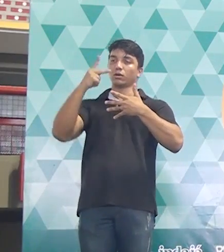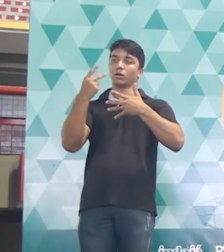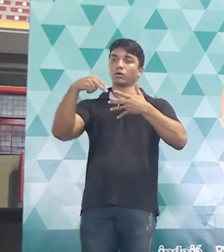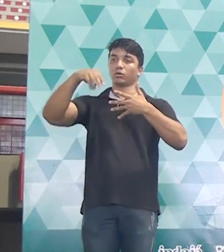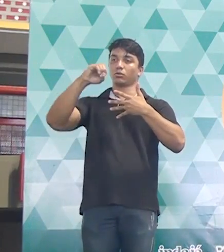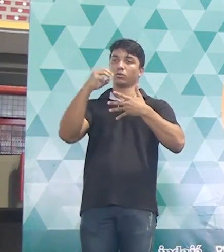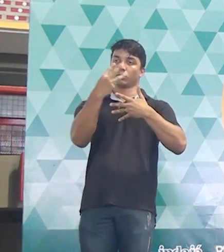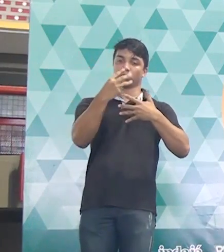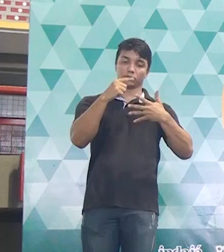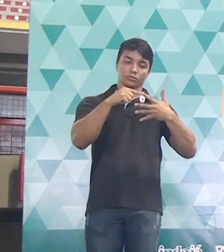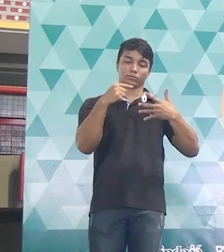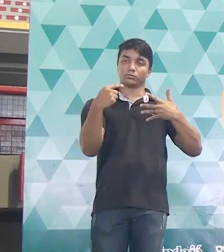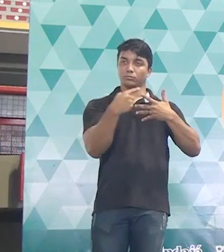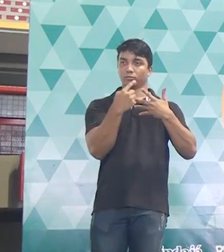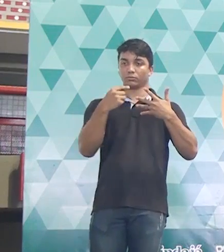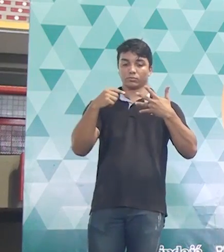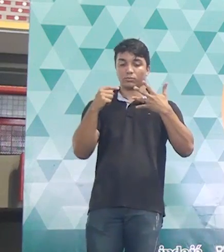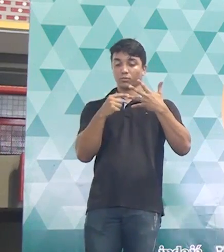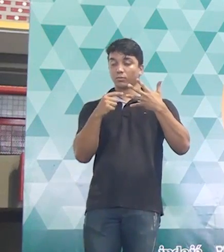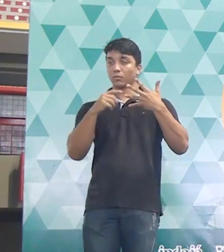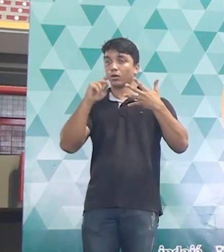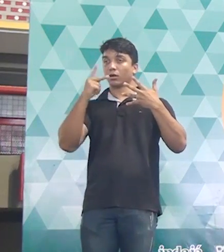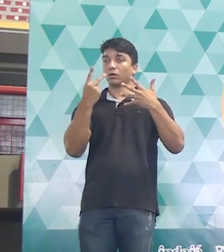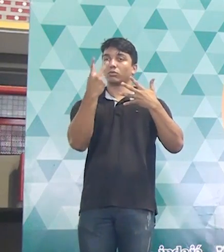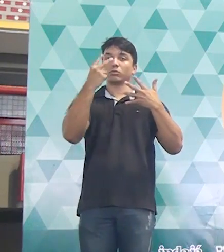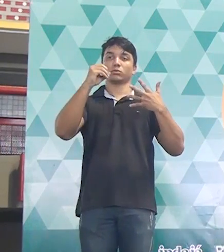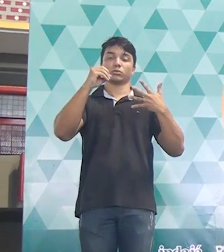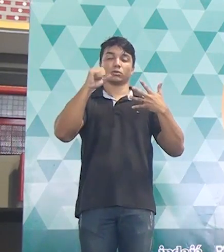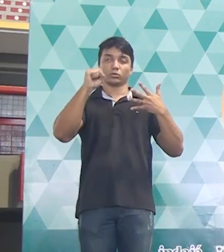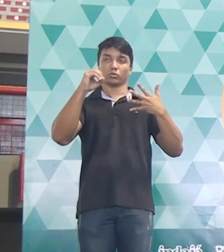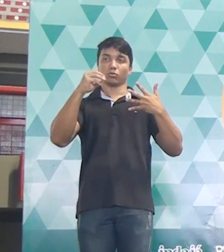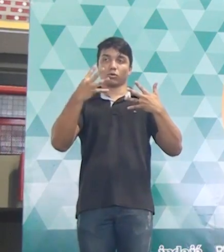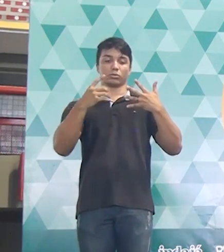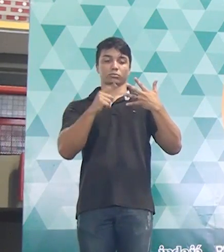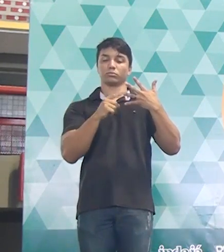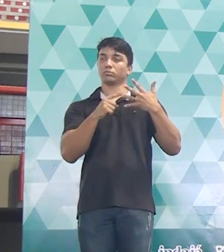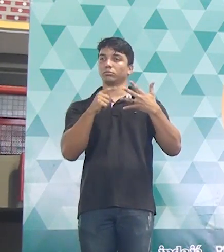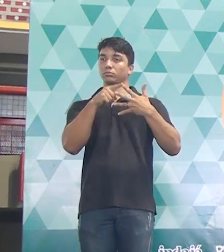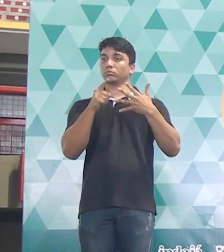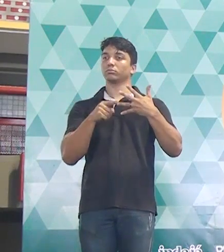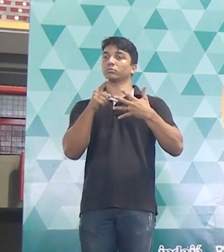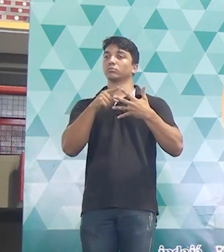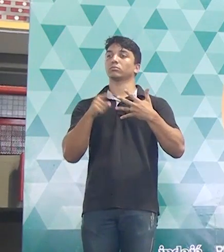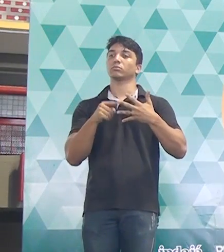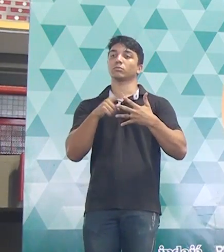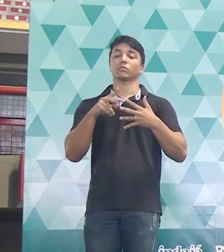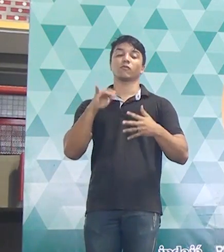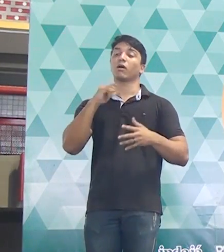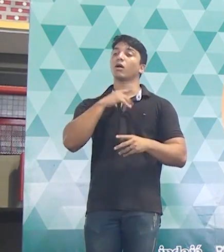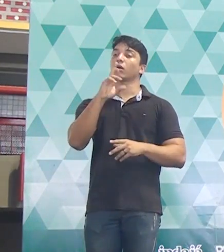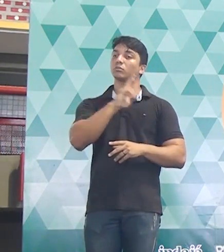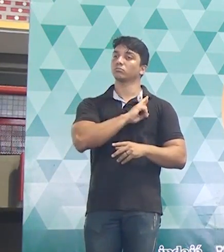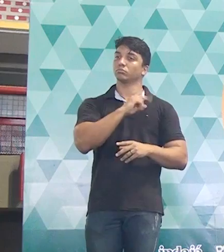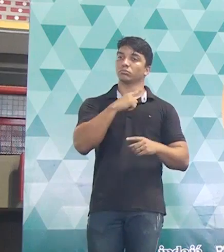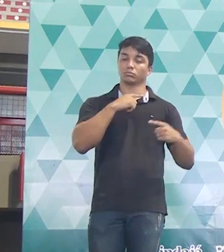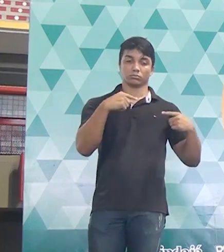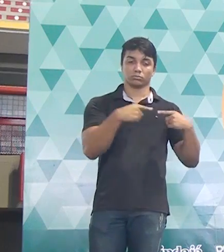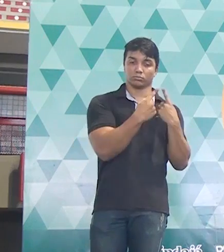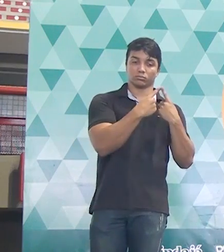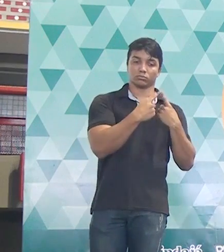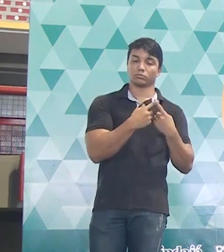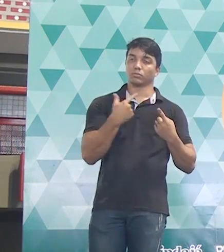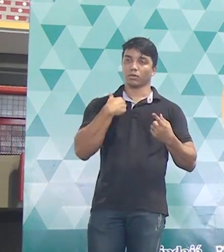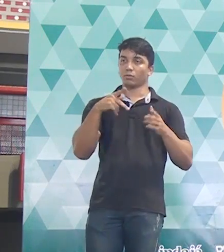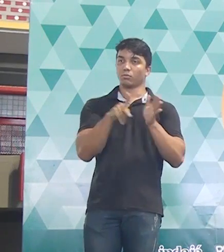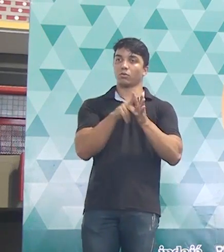HNO3, que é o ácido nítrico, e o H2SO4, que é o ácido sulfúrico. Então, são esses 2 que vão conferir maior acidez